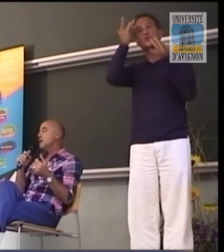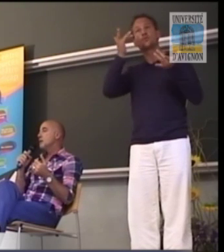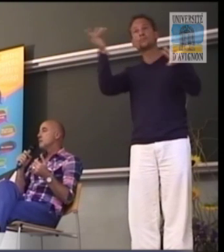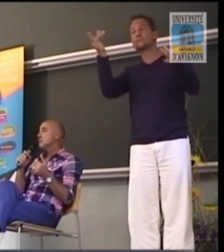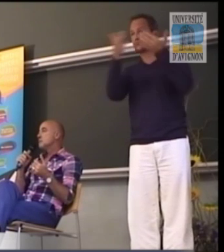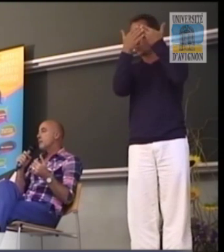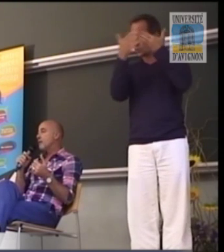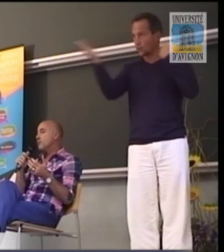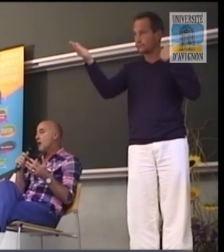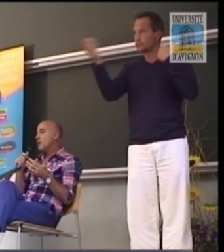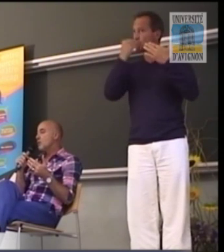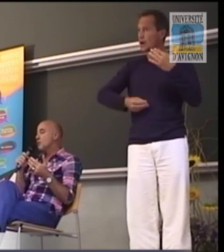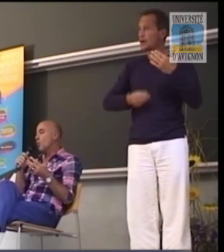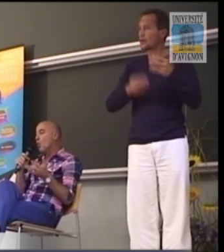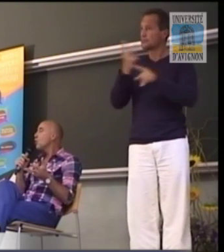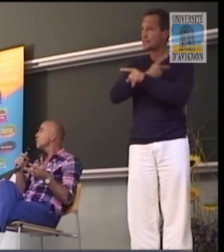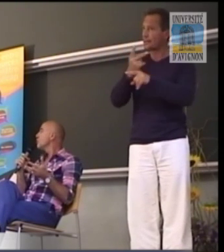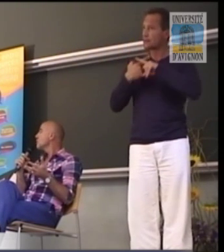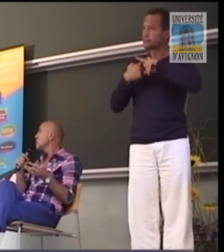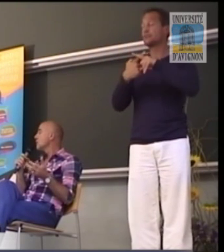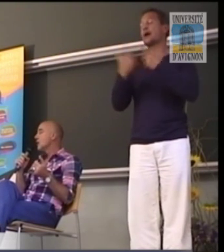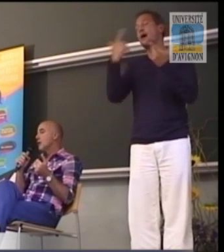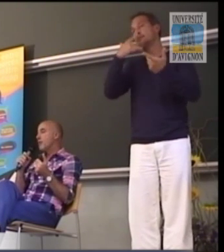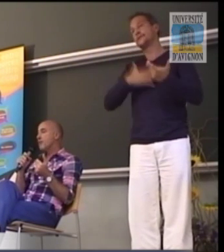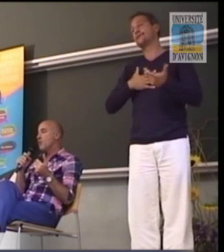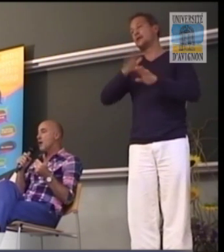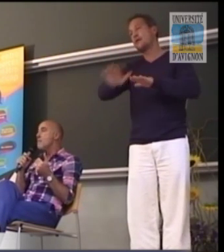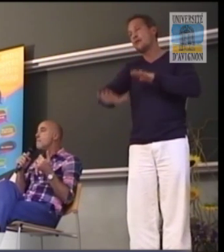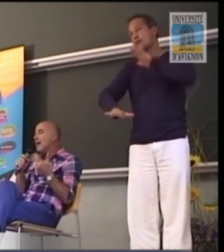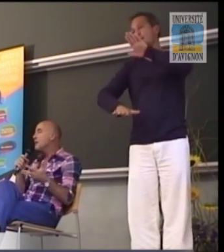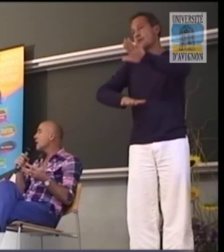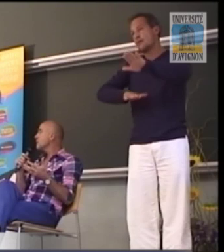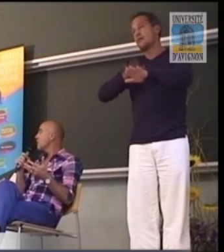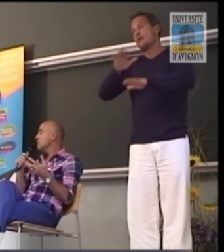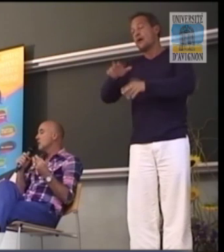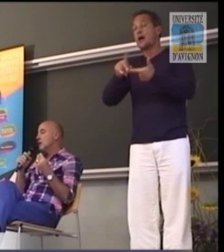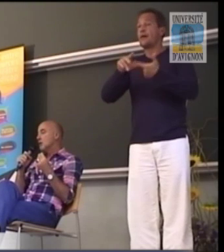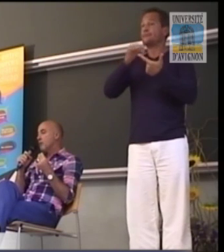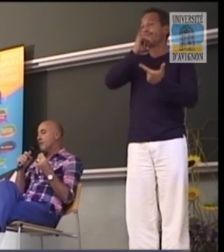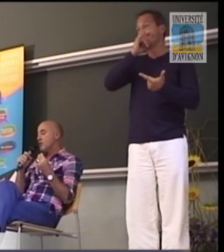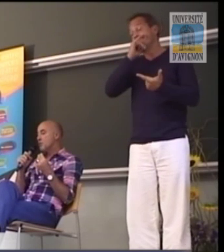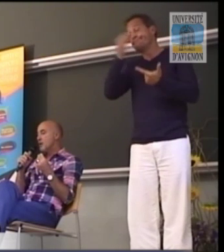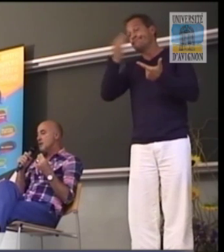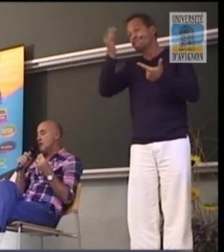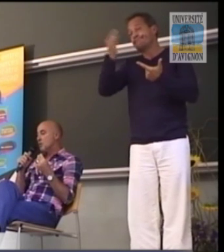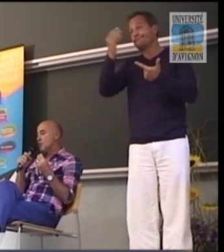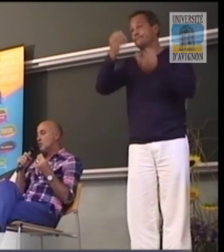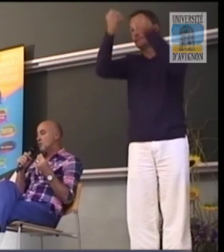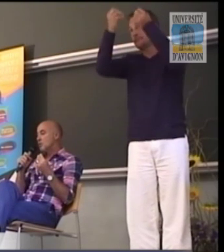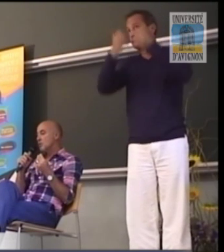favorable, parfois trop lentement, parfois maladroitement, parfois de